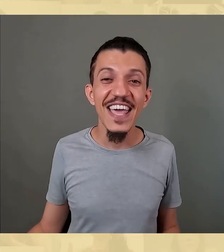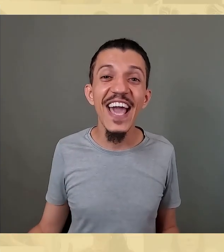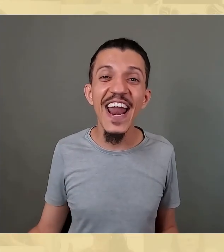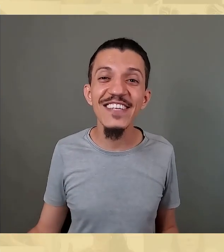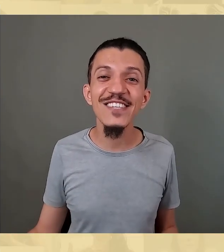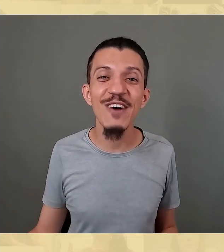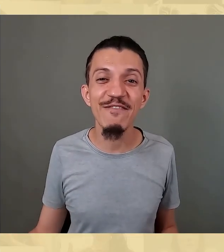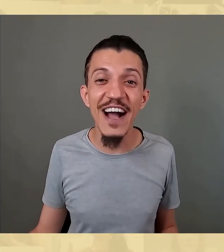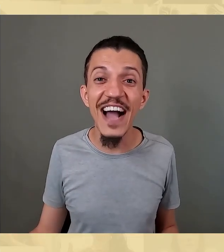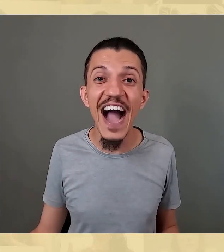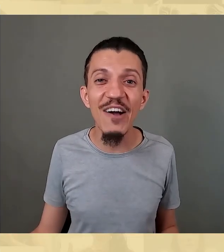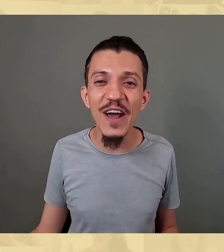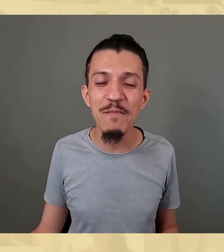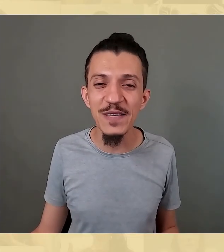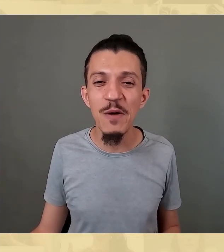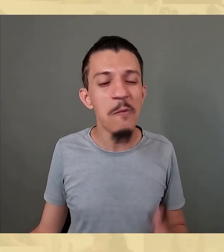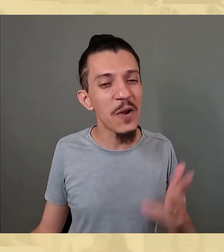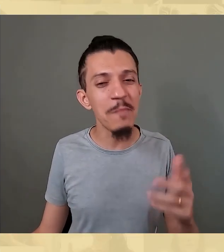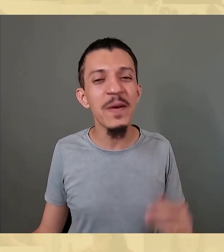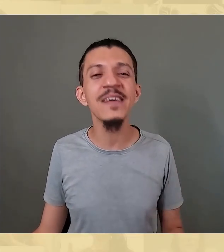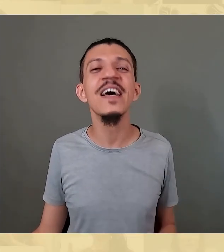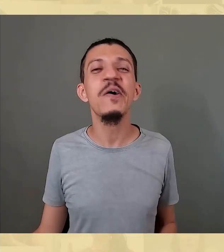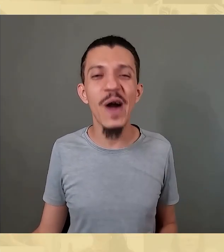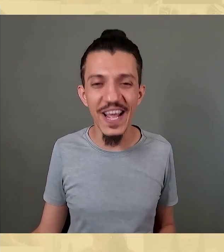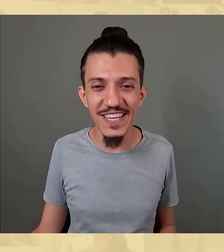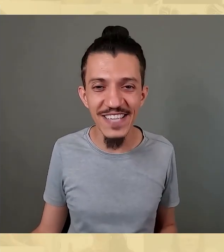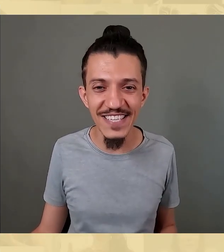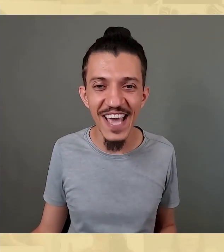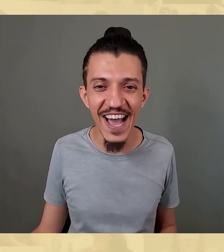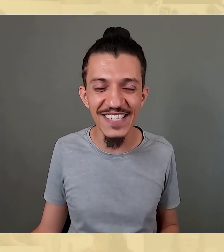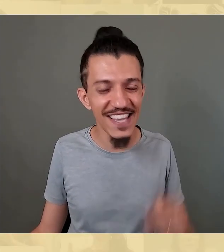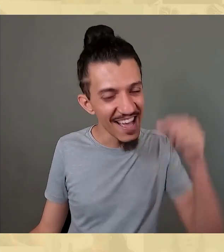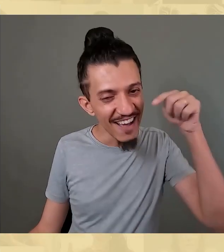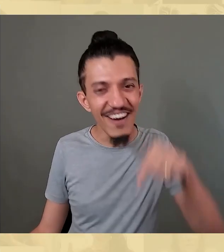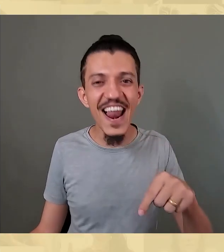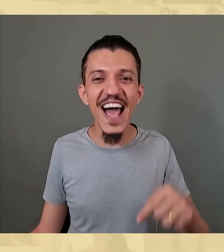e garante sua vaga agora mesmo por apenas R$ 47. Vai lá!